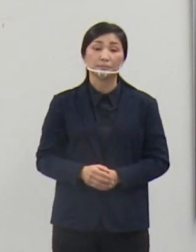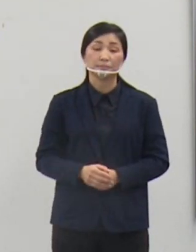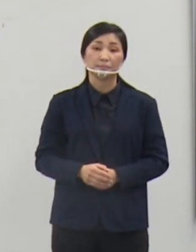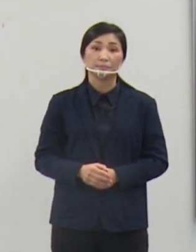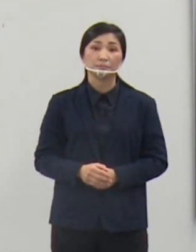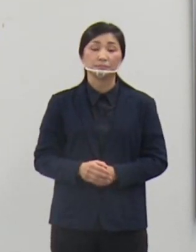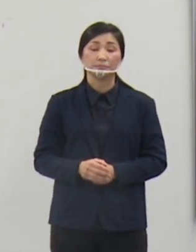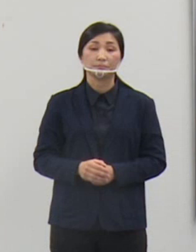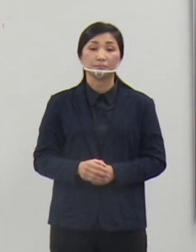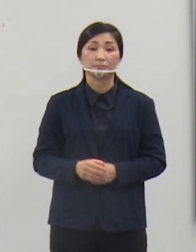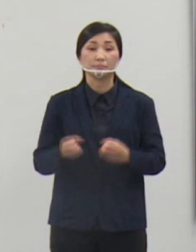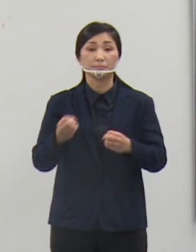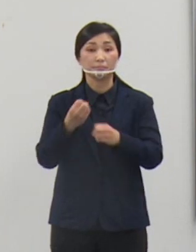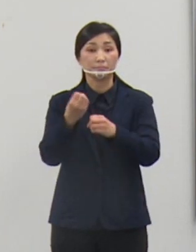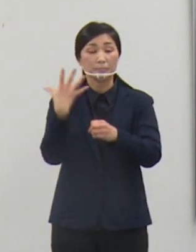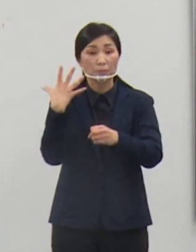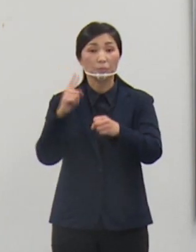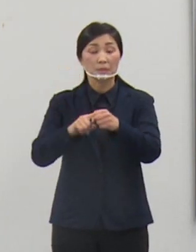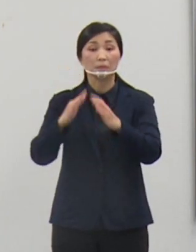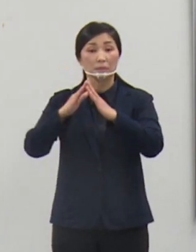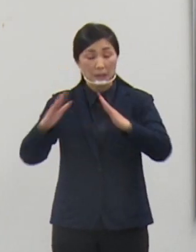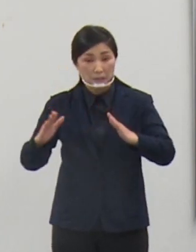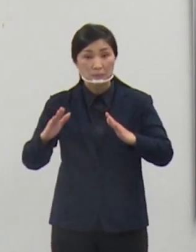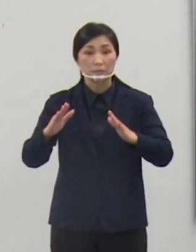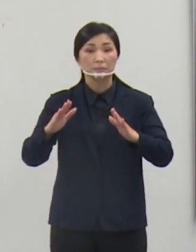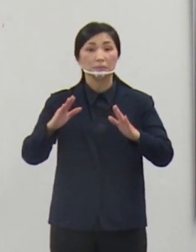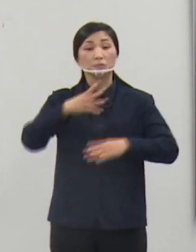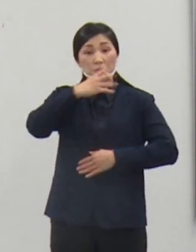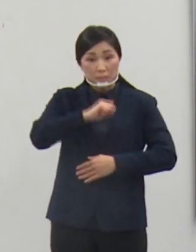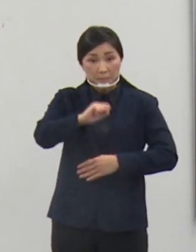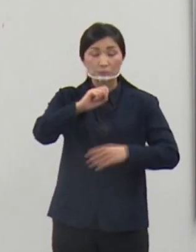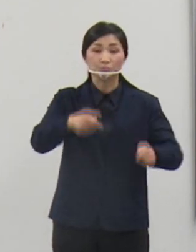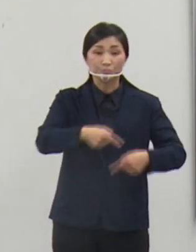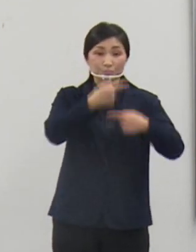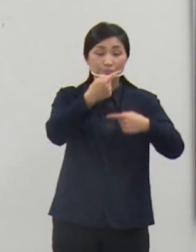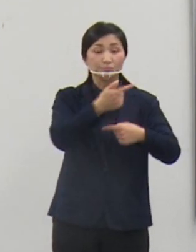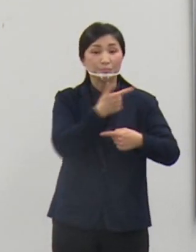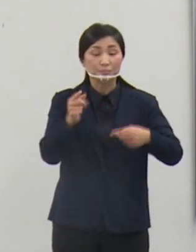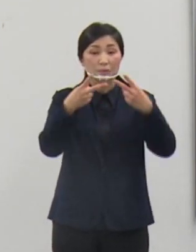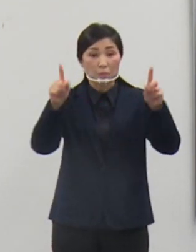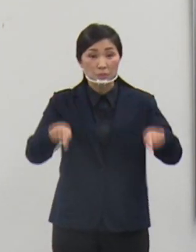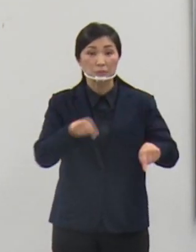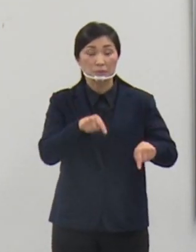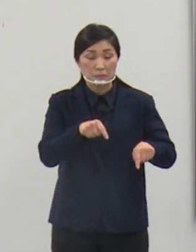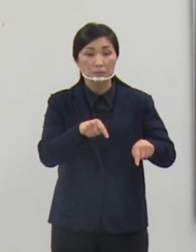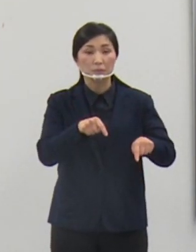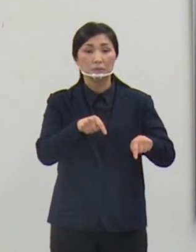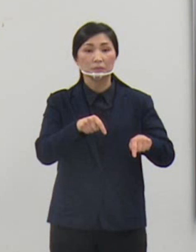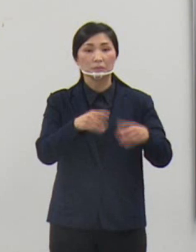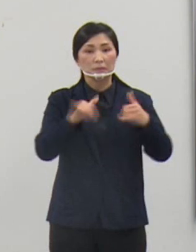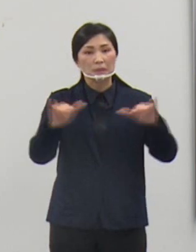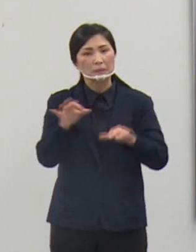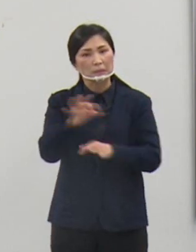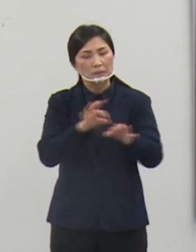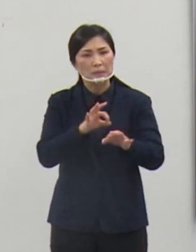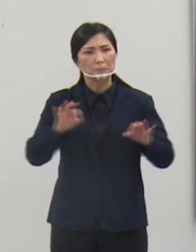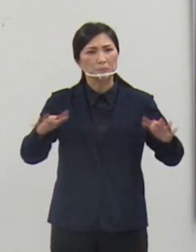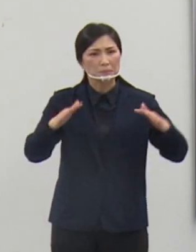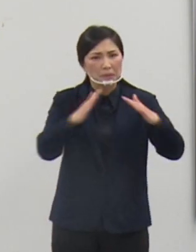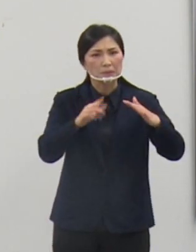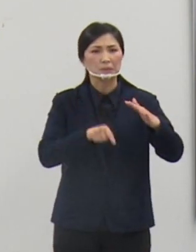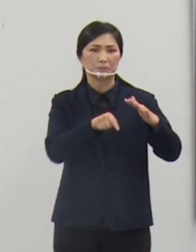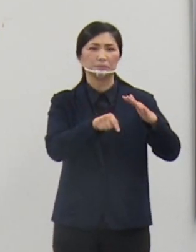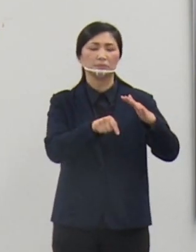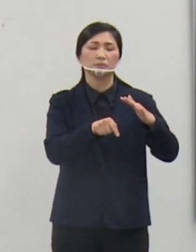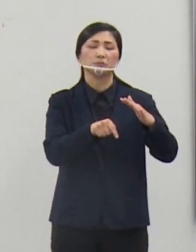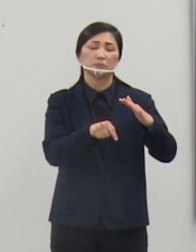会、クリスマスや正月休み等の恒例行事により経済社会経済活動の活発化が想定され、引き